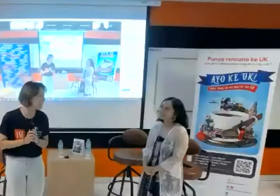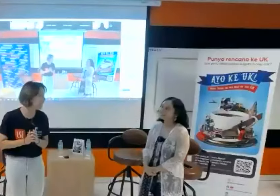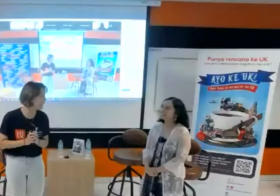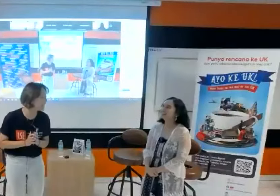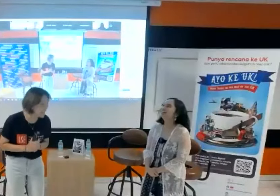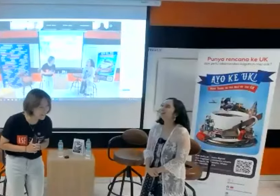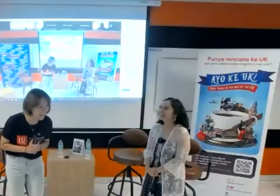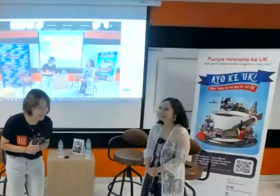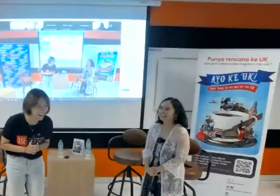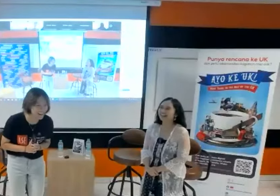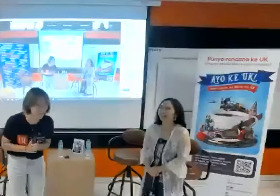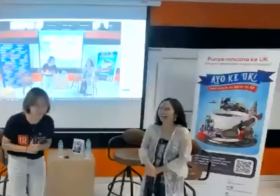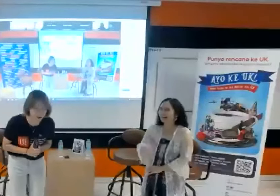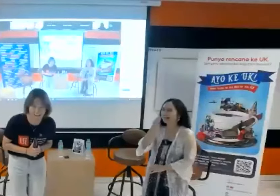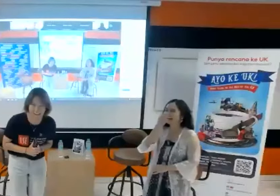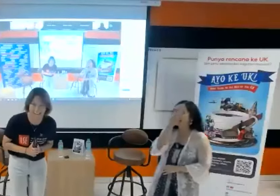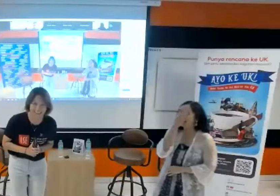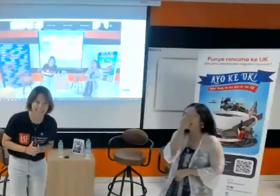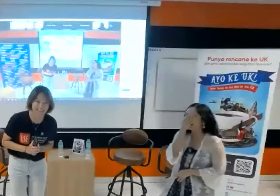panjang Nadil